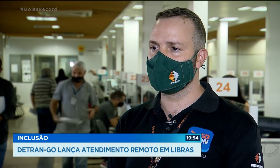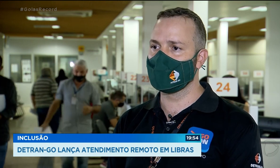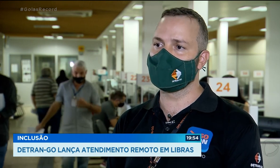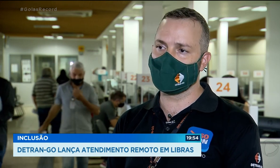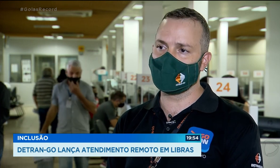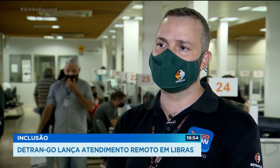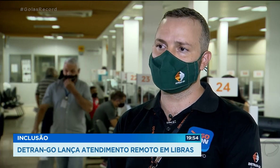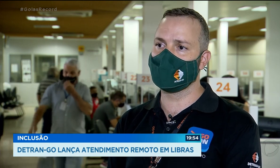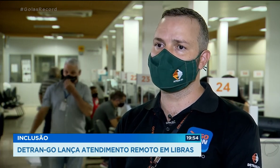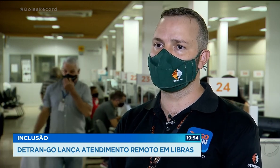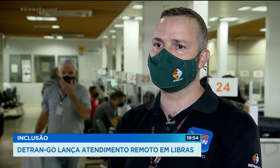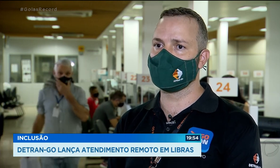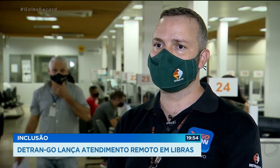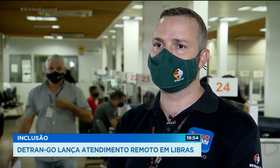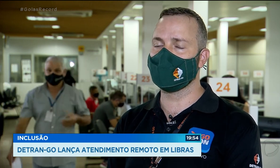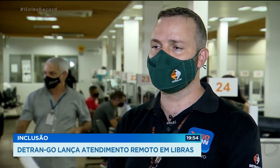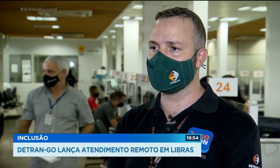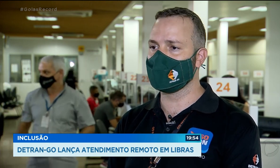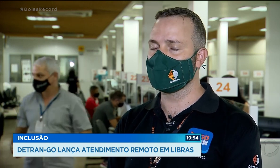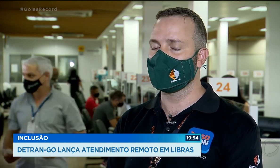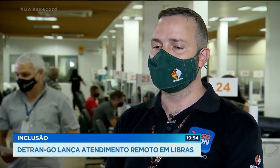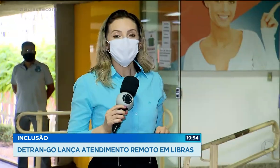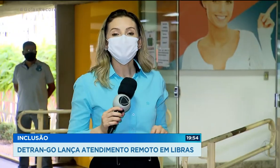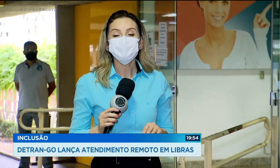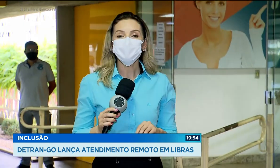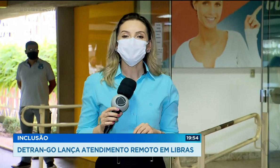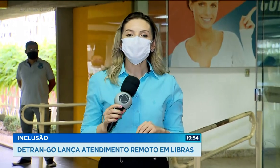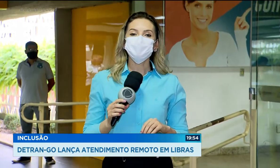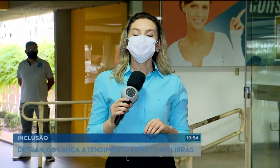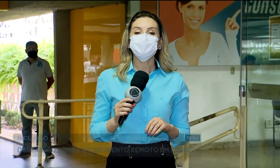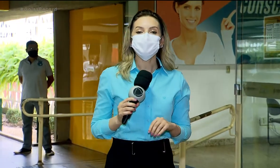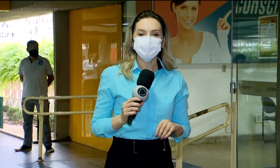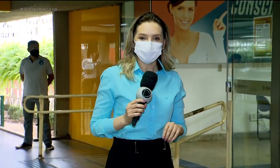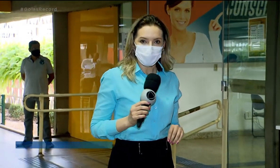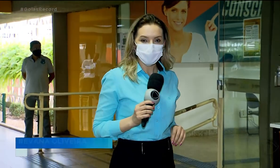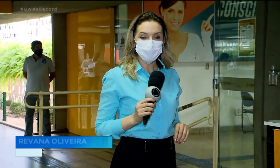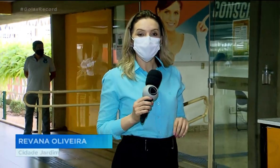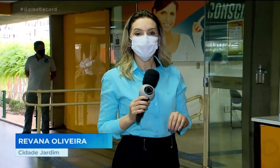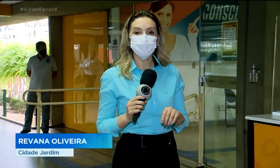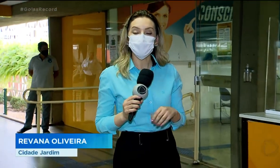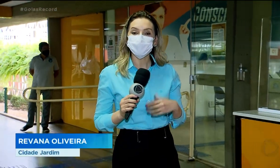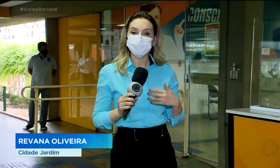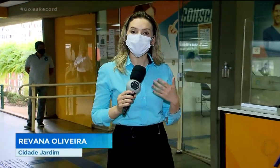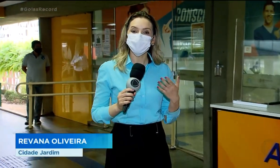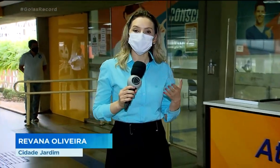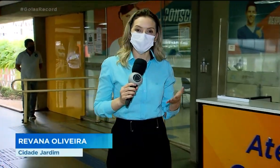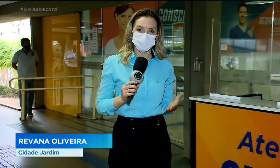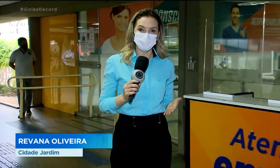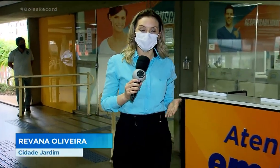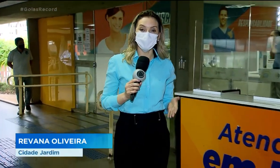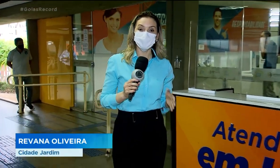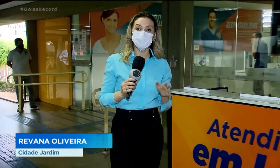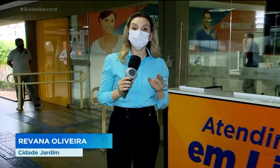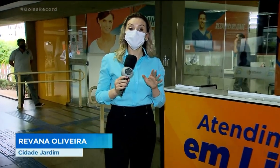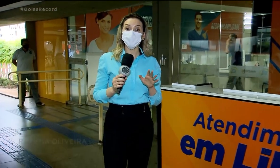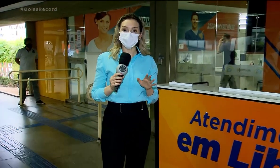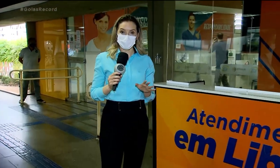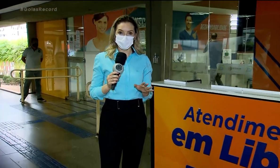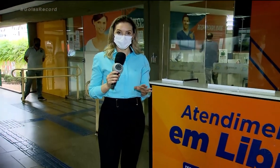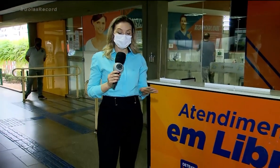sempre de um ouvinte. Os atendimentos presenciais continuam tanto no DETRAN de Goiânia, quanto em Anápolis.